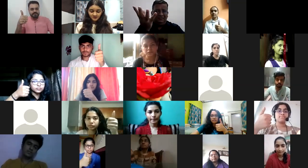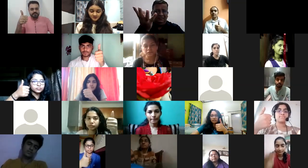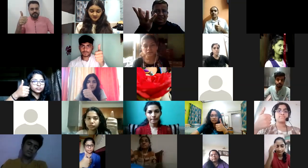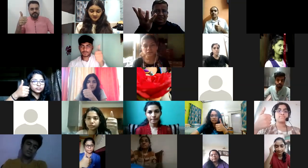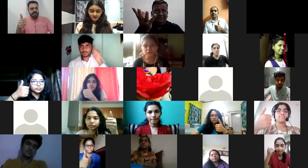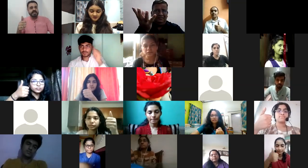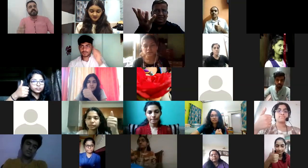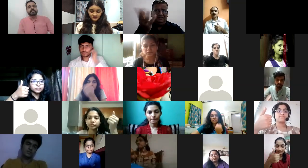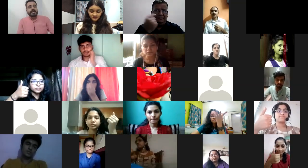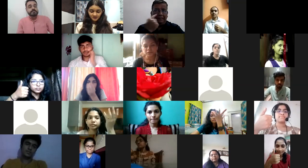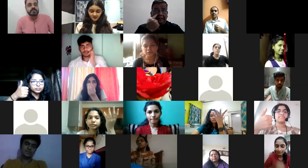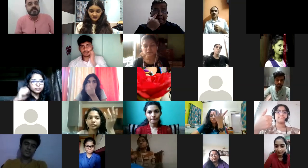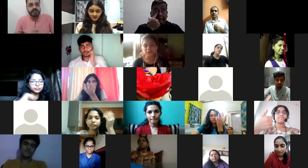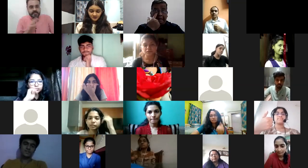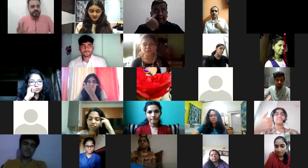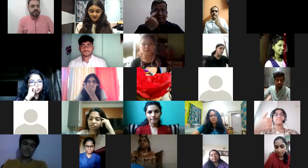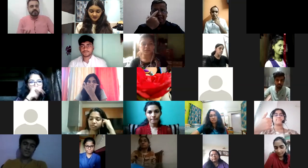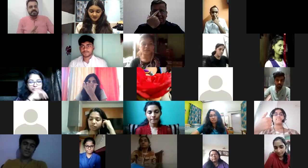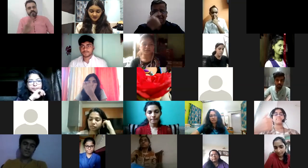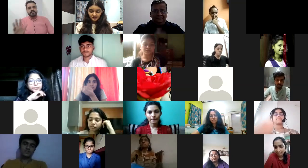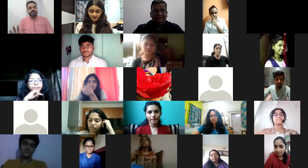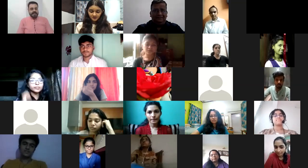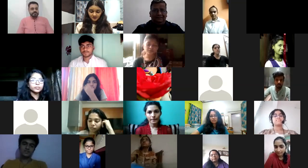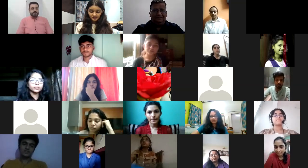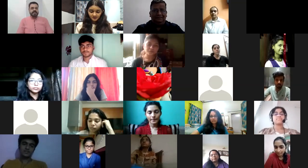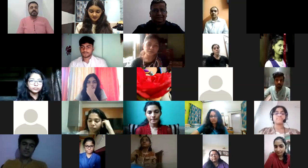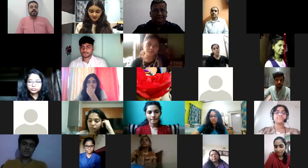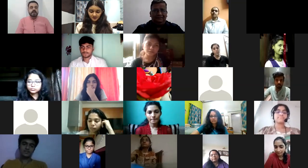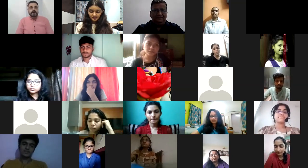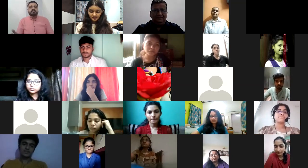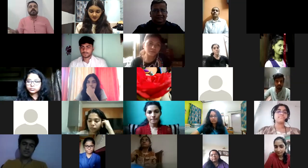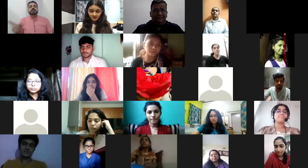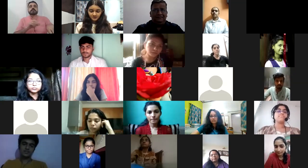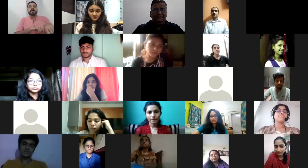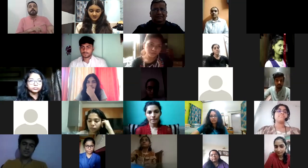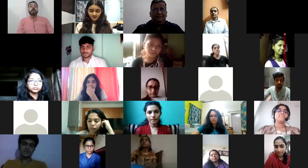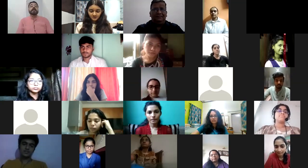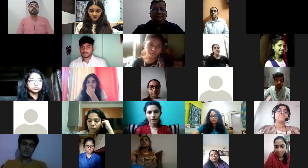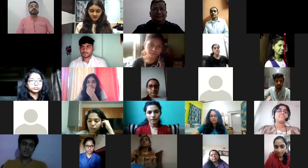And different times of the day, we'll discuss different times of the day. Can we? Morning, सिर्फ